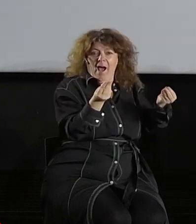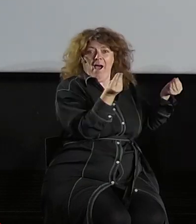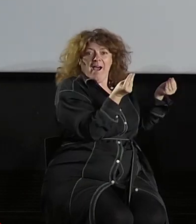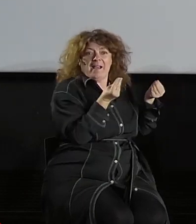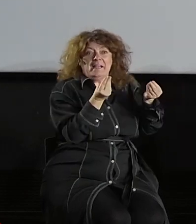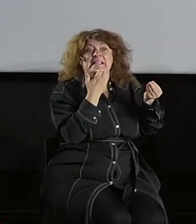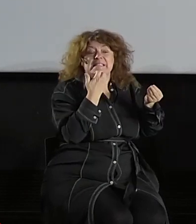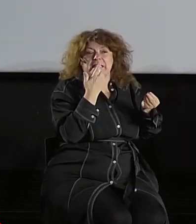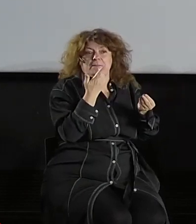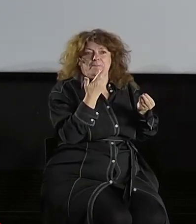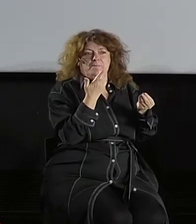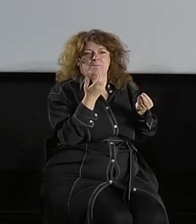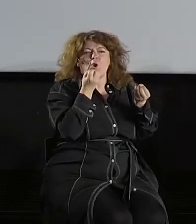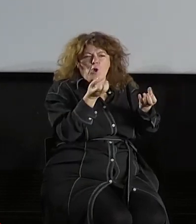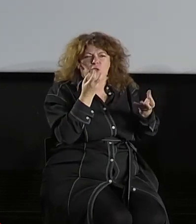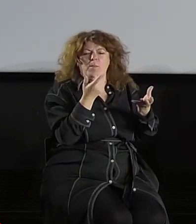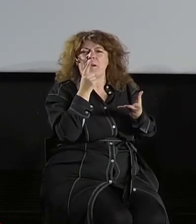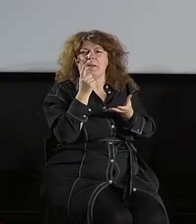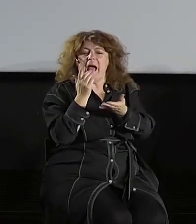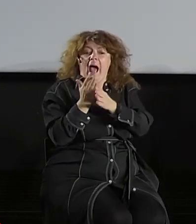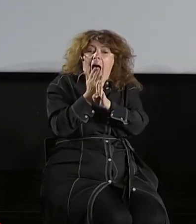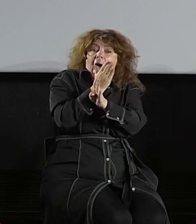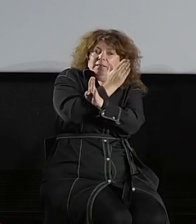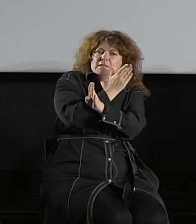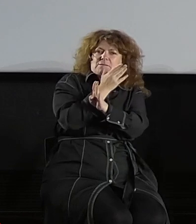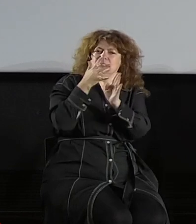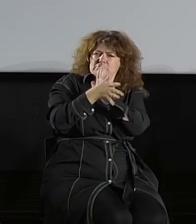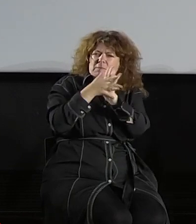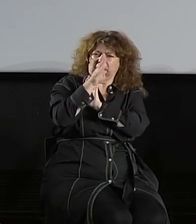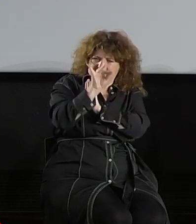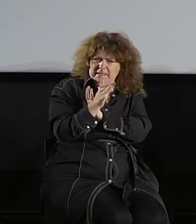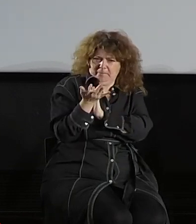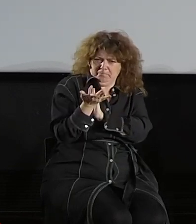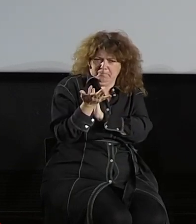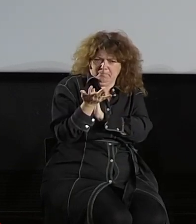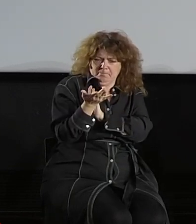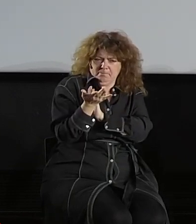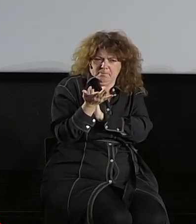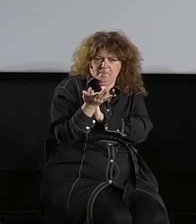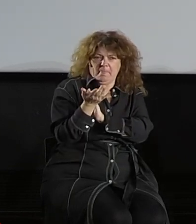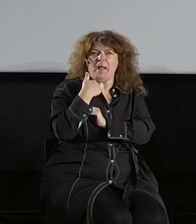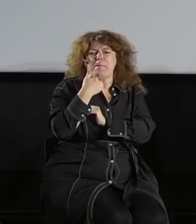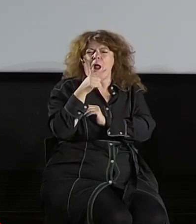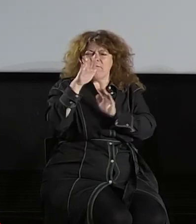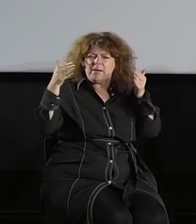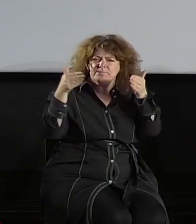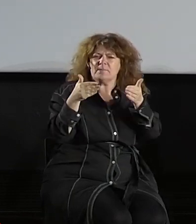sí que contamos partes previas nos centramos en en en lo que nos parece más importante que es su compromiso